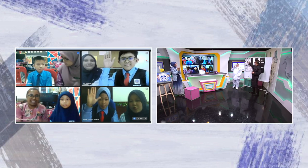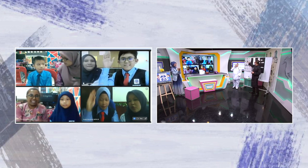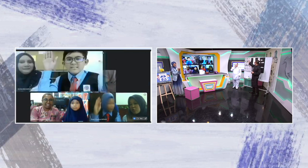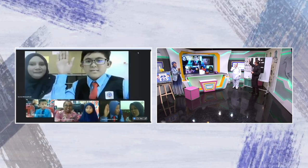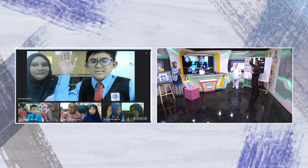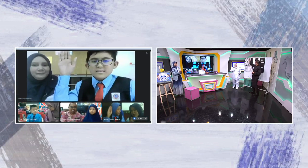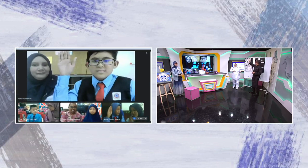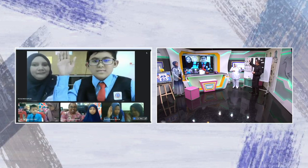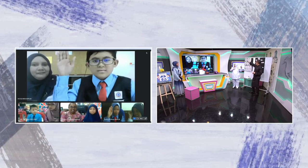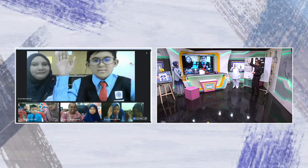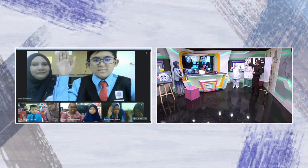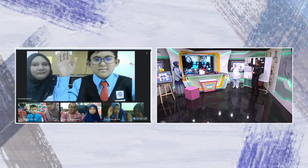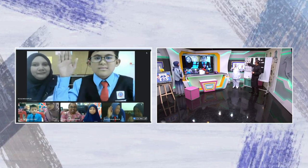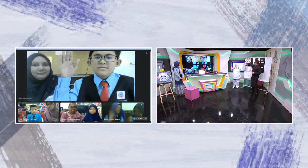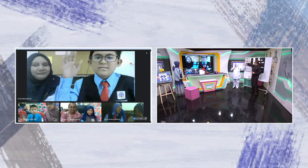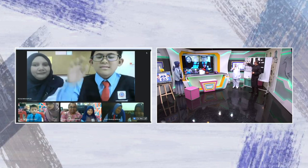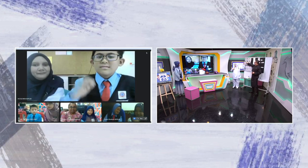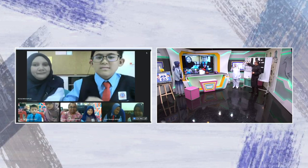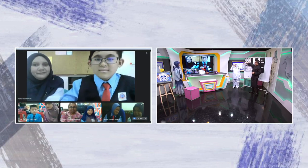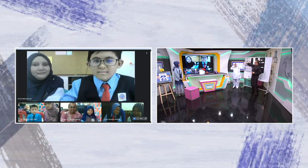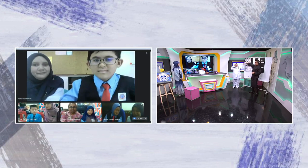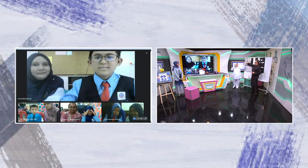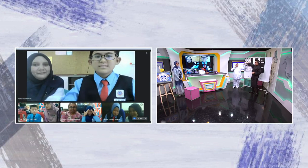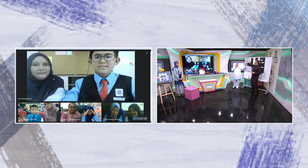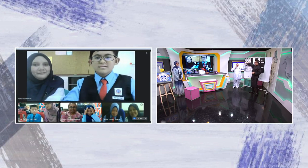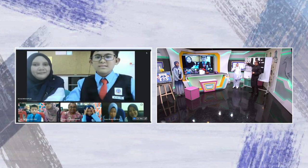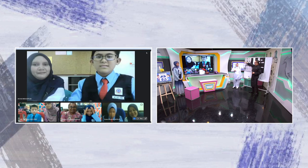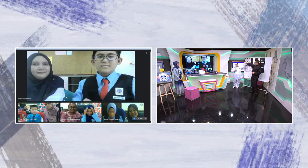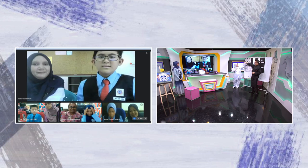Okey, Ruwen. Okey, Ruwen. Okey, baca Ruwen.